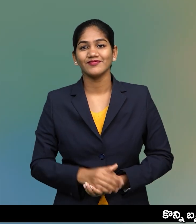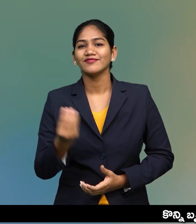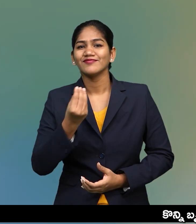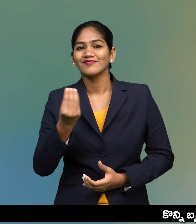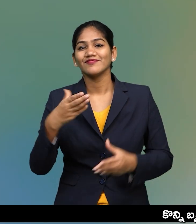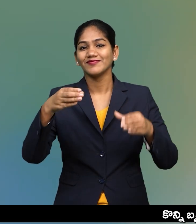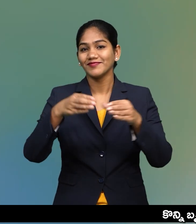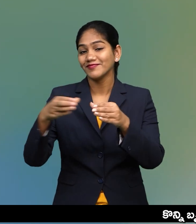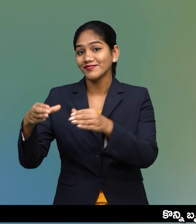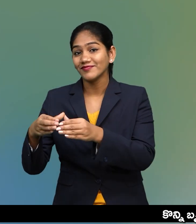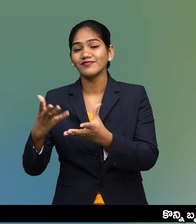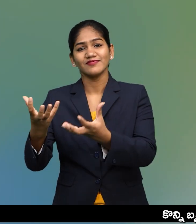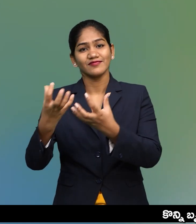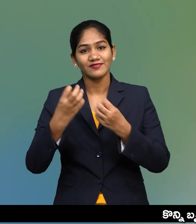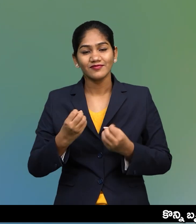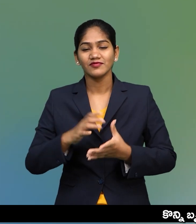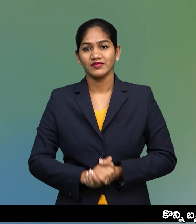కొన్ని బృందాలు వ్యవసాయం అనే